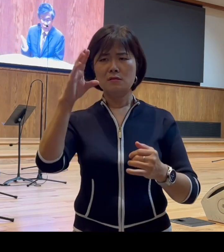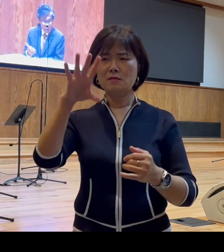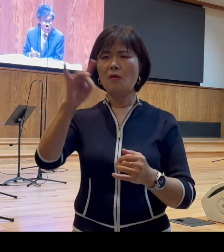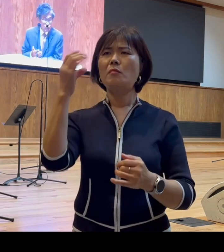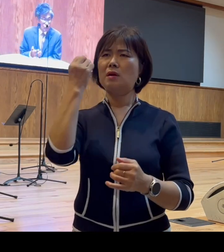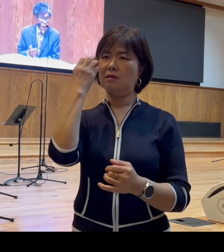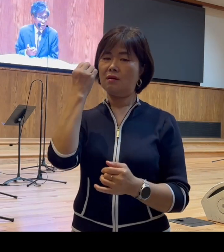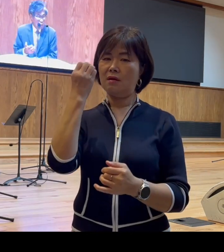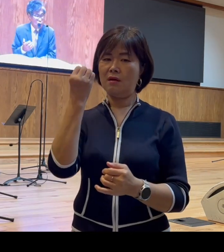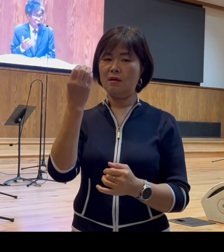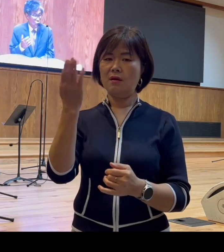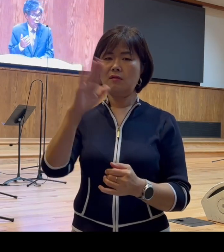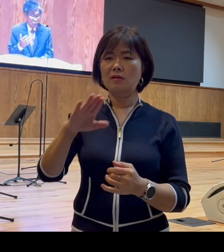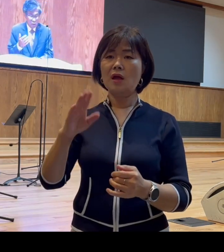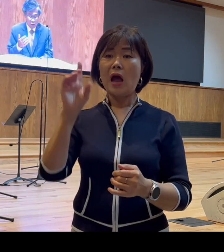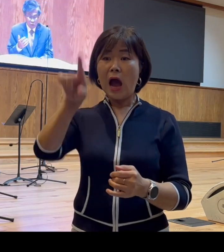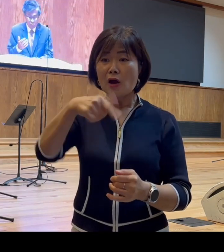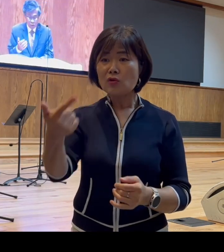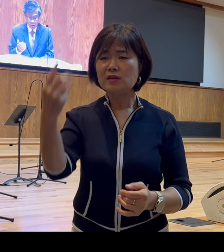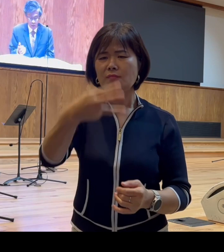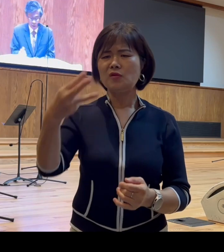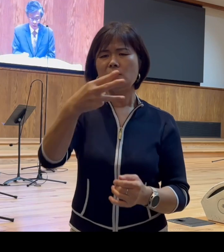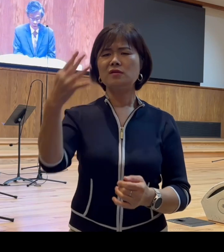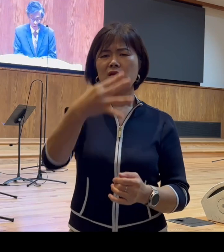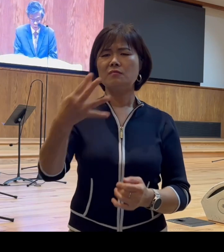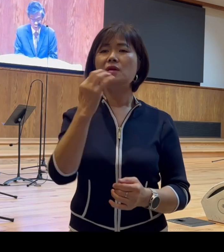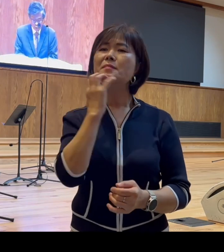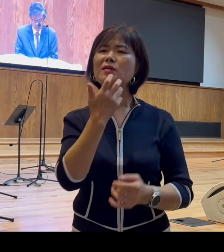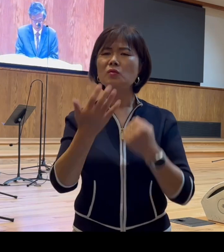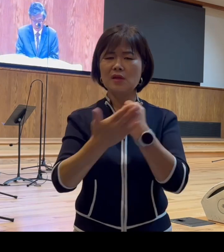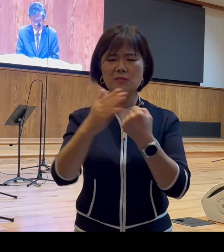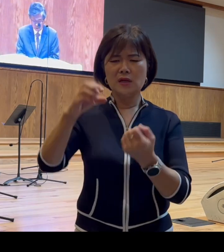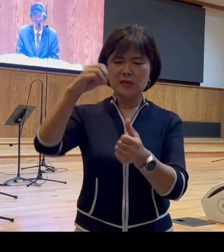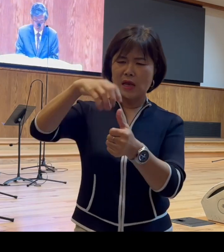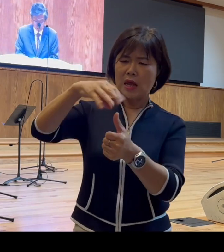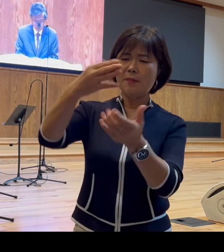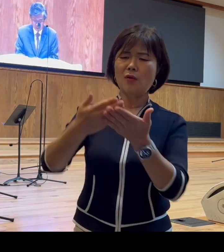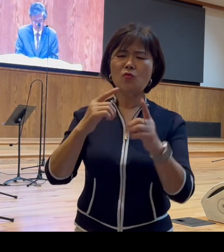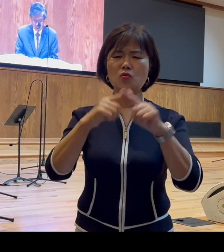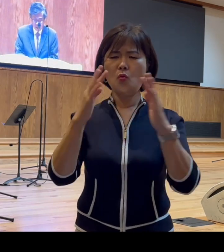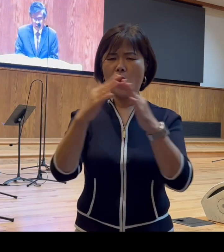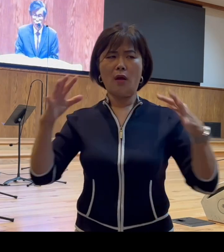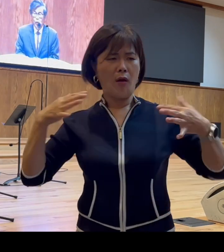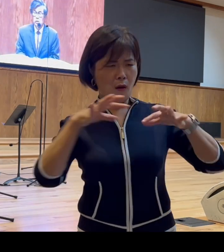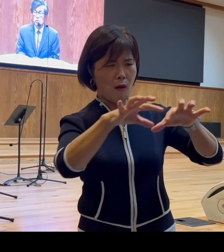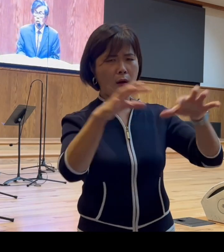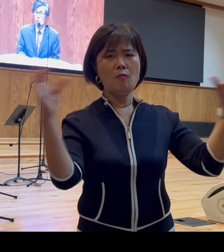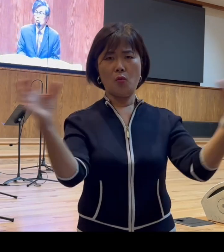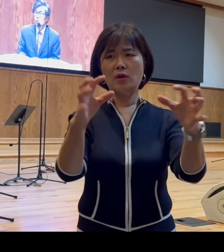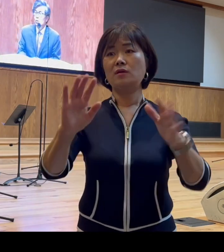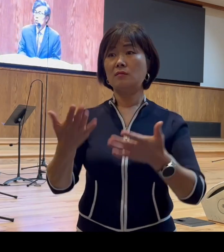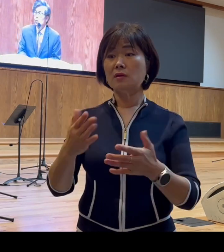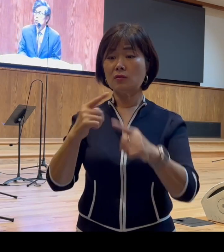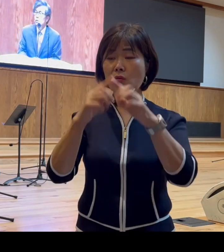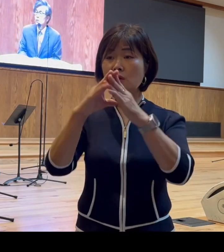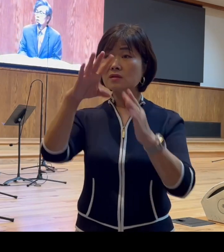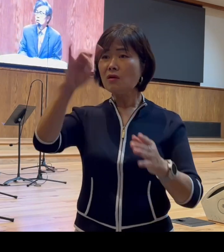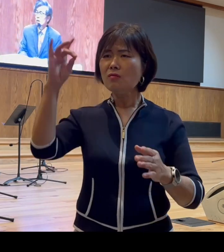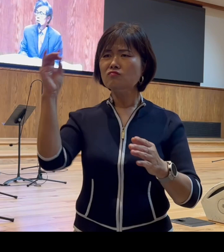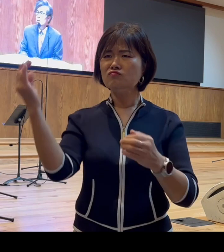그런데도 베드로 한 번 설교에 3,000명, 4,000명이 세례를 받고 교회 안으로 밀려 들어왔습니다. 교회는